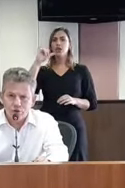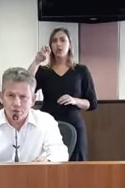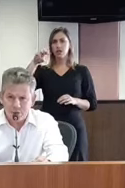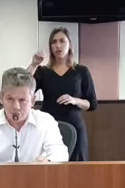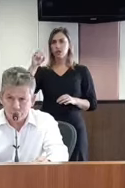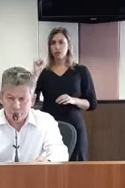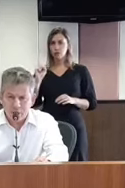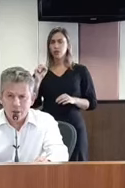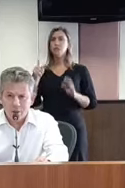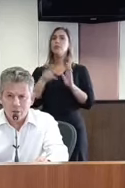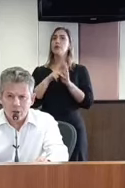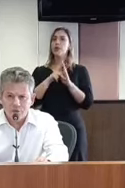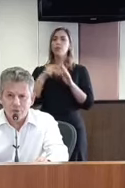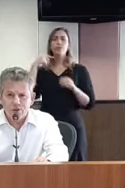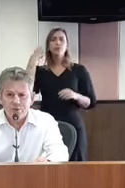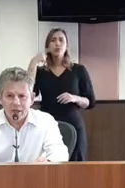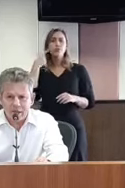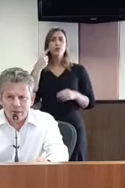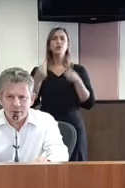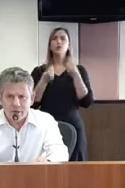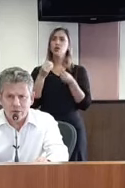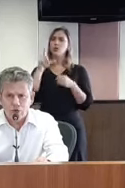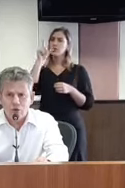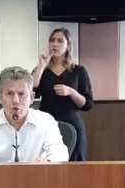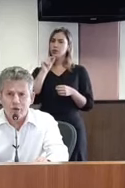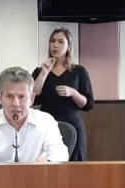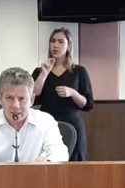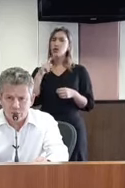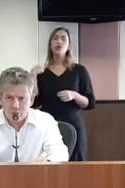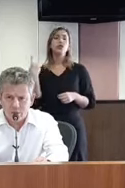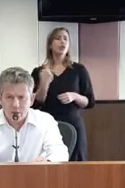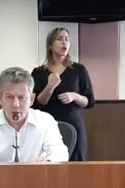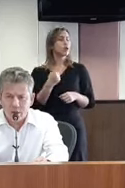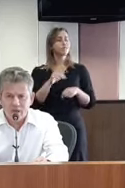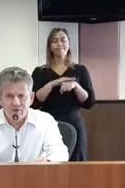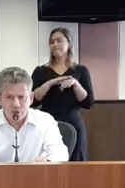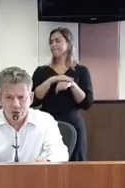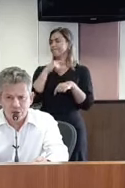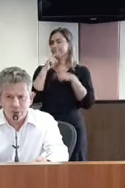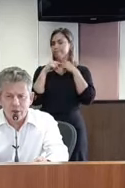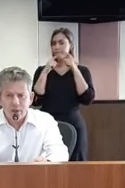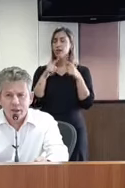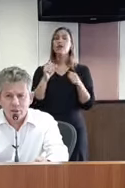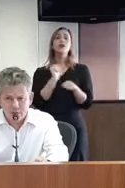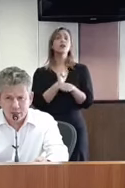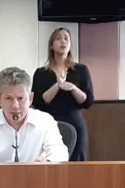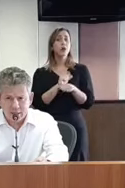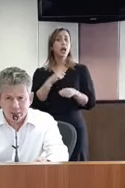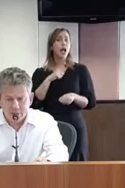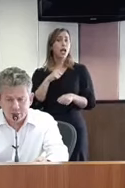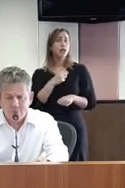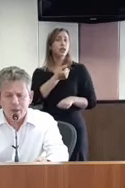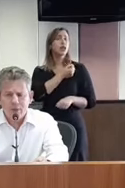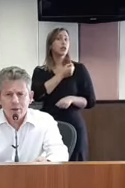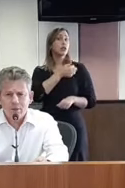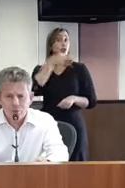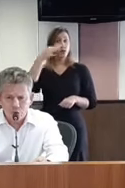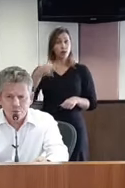conversamos sobre isso. Nós vamos esperar ter dados concretos da evolução da nossa